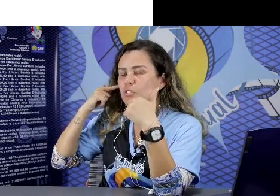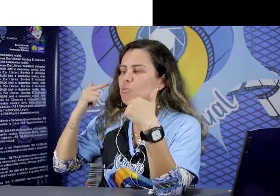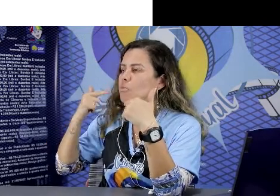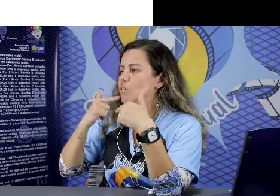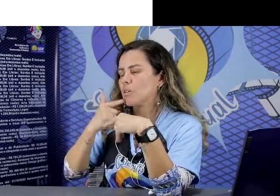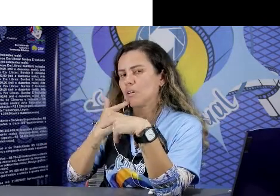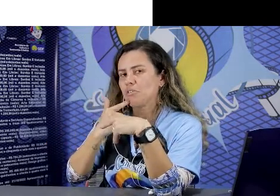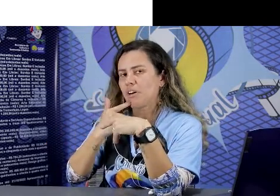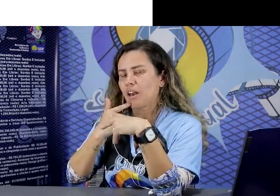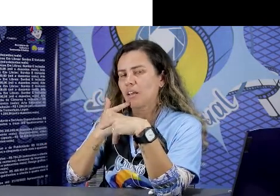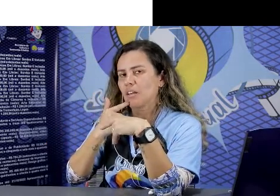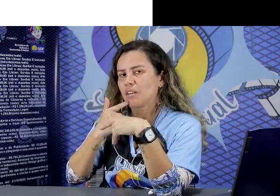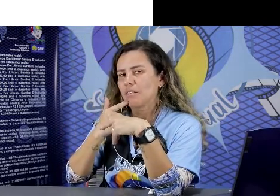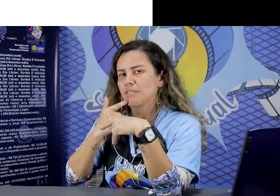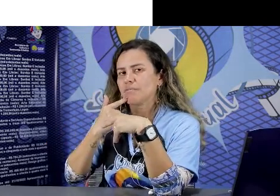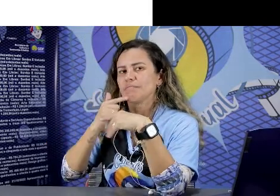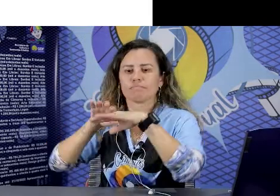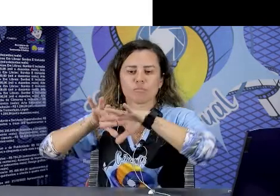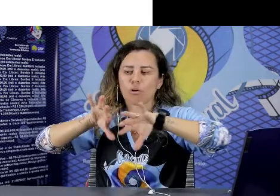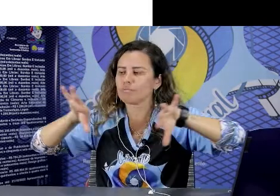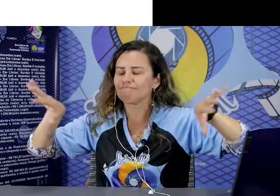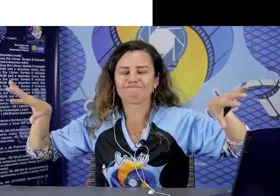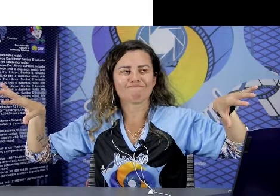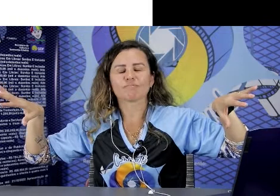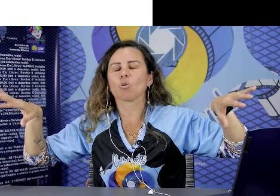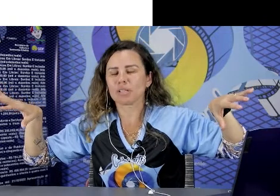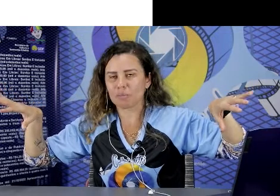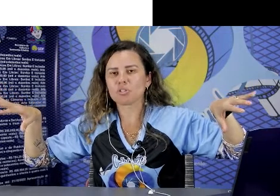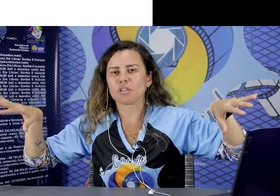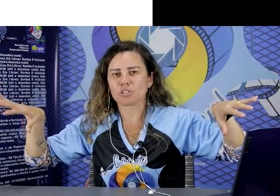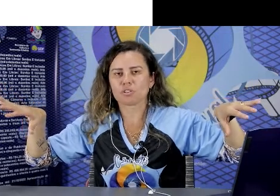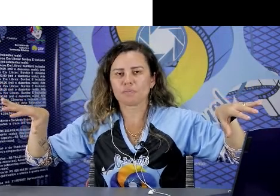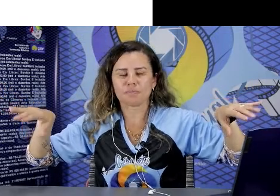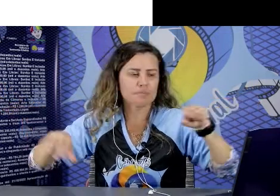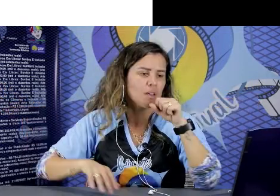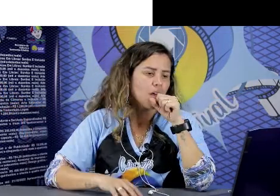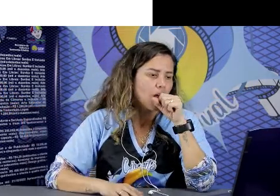ouvido e fala. Ó, completamente diferente.